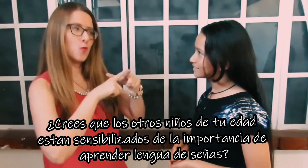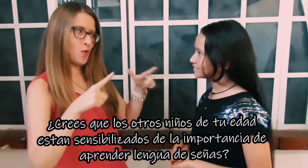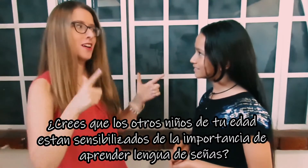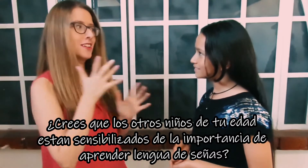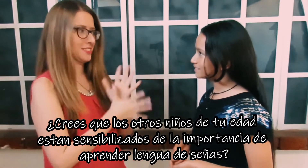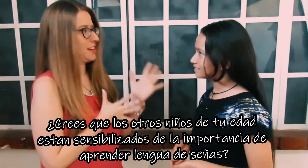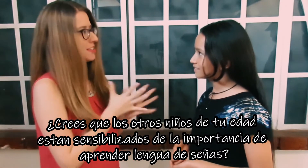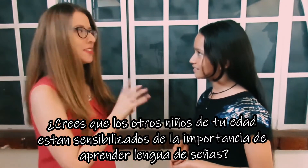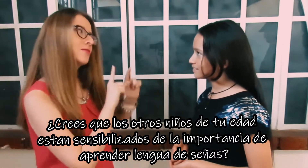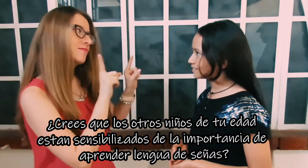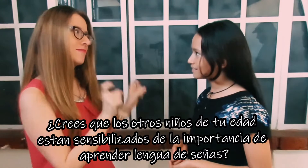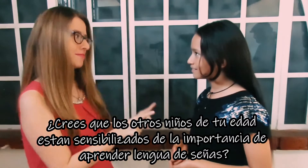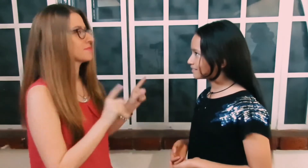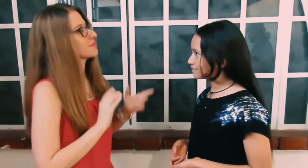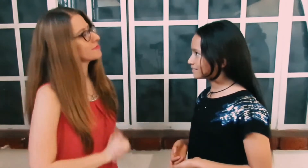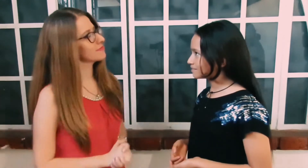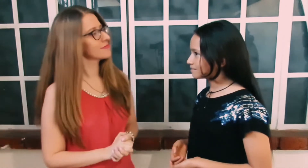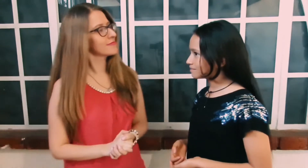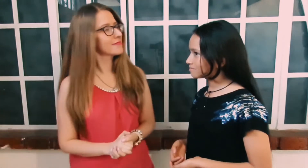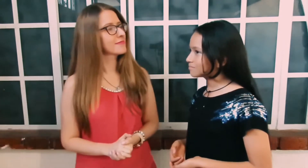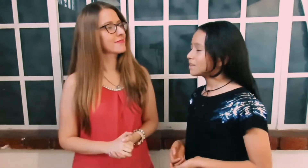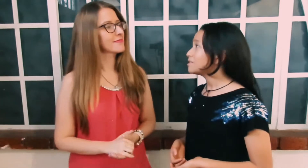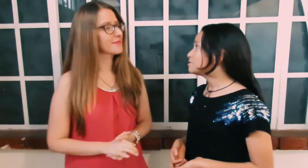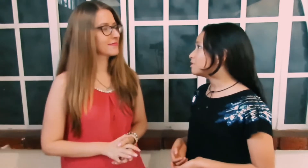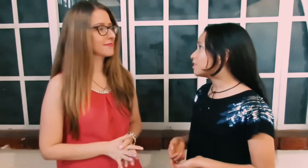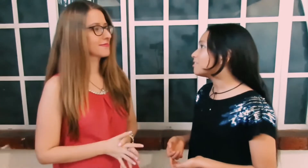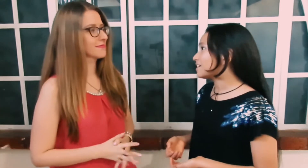de aprender lengua de señas? Yo creo que sí.